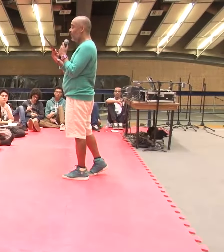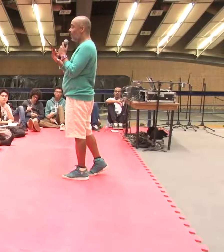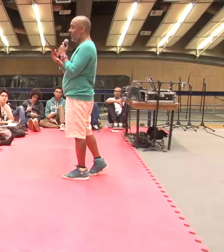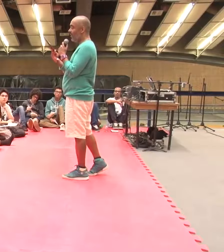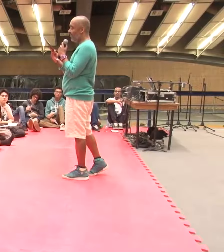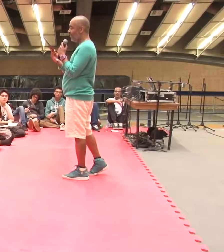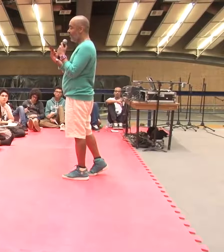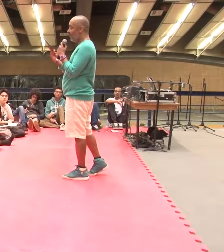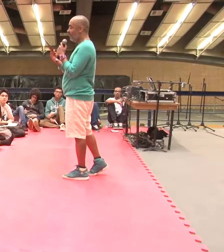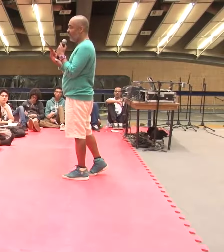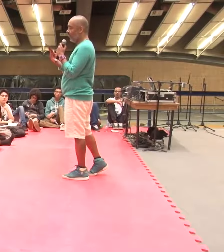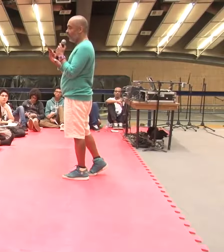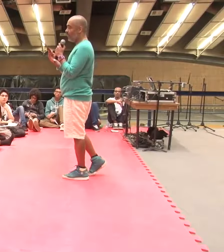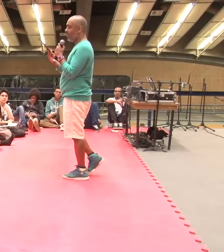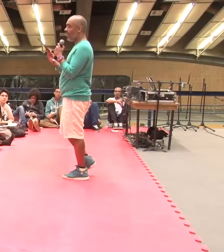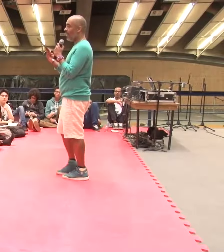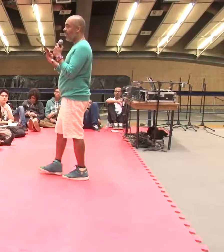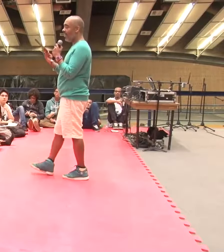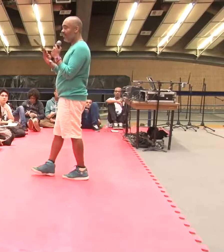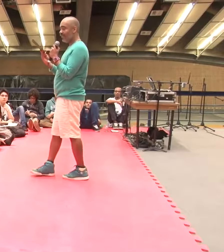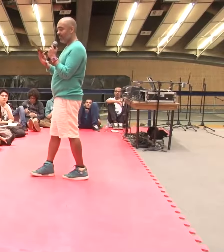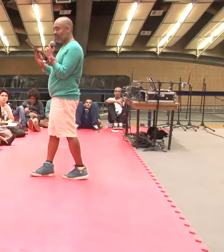toda no meu leio de volúpia.